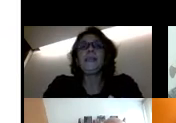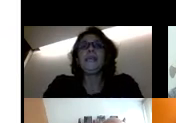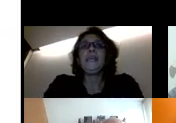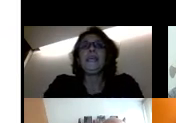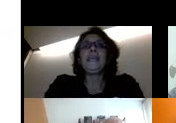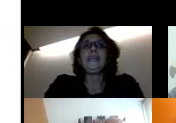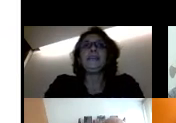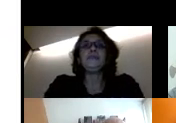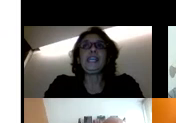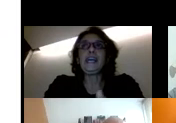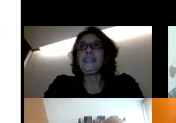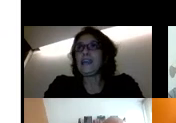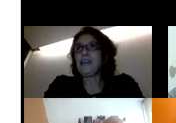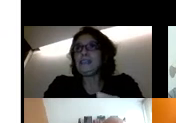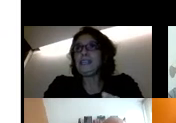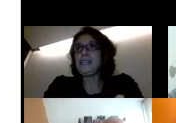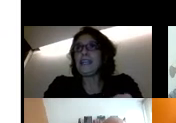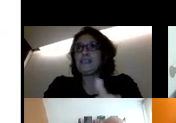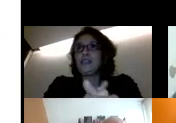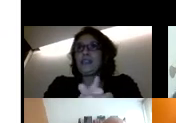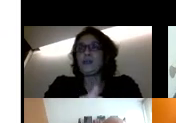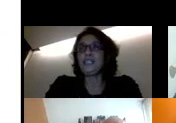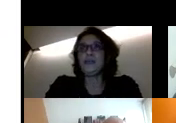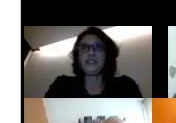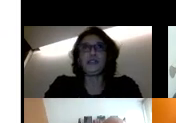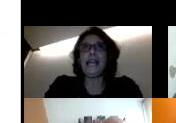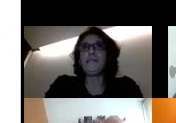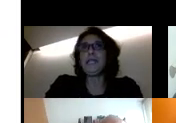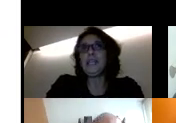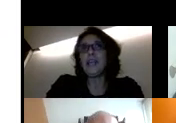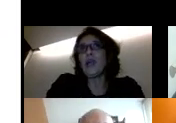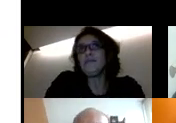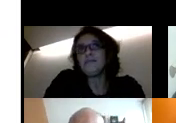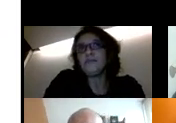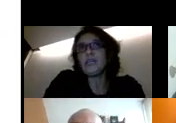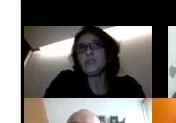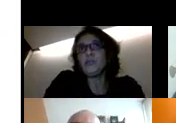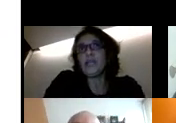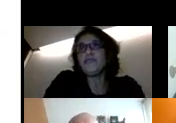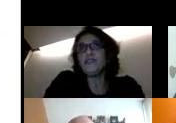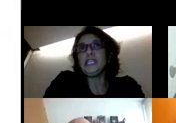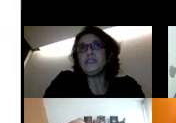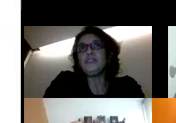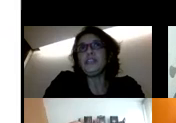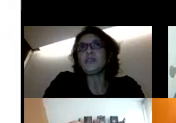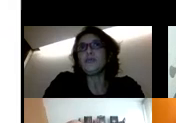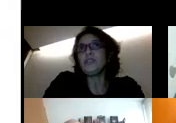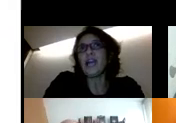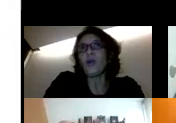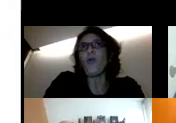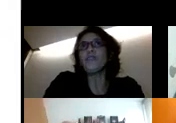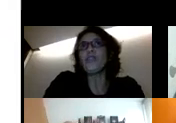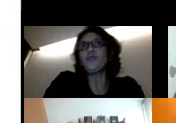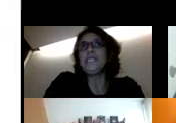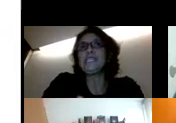ahí, que gatillaban estas narraciones de experiencia personal. La primera, ¿cuál fue tu cumpleaños favorito? La